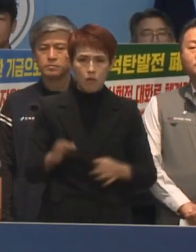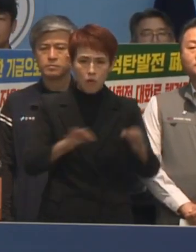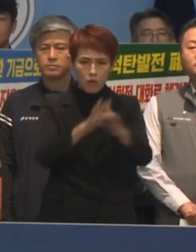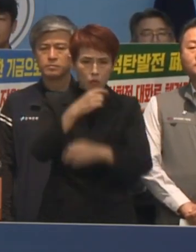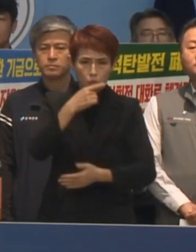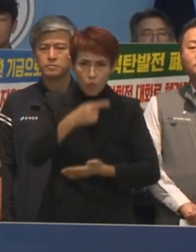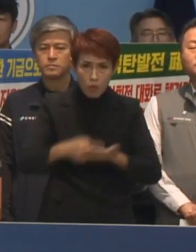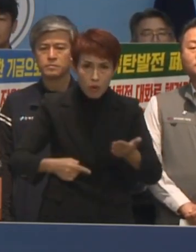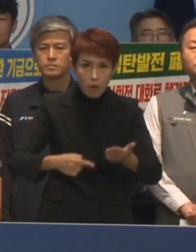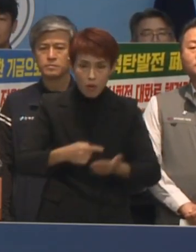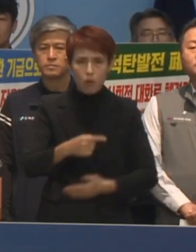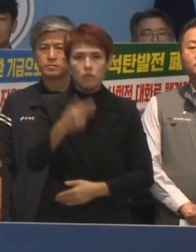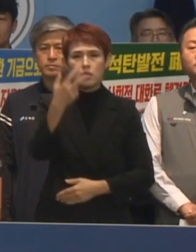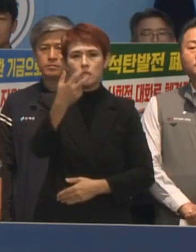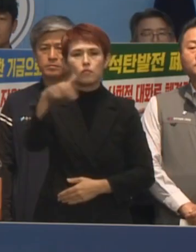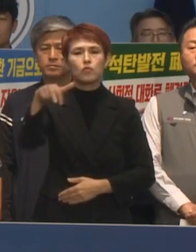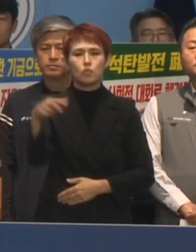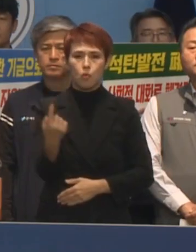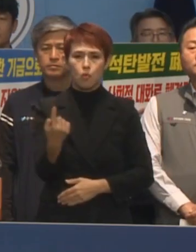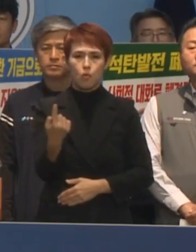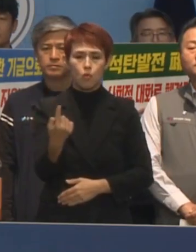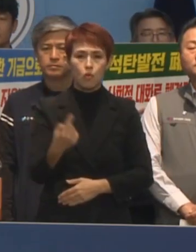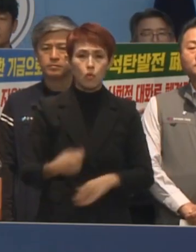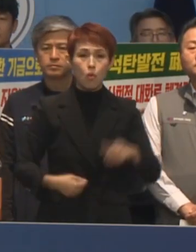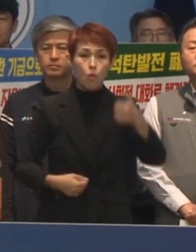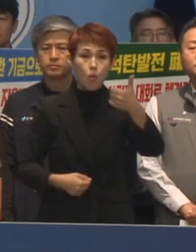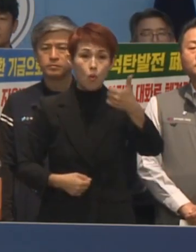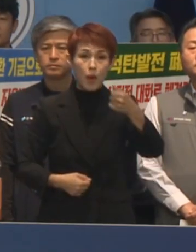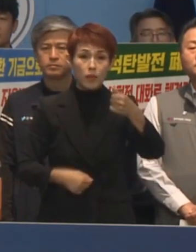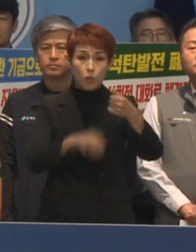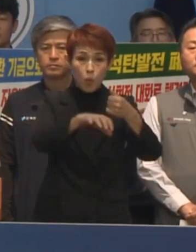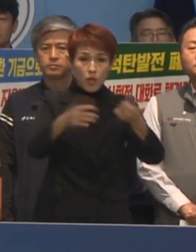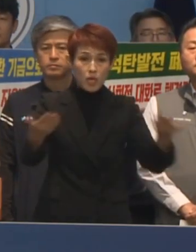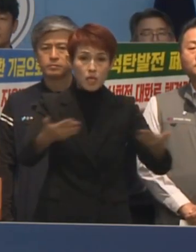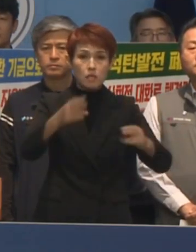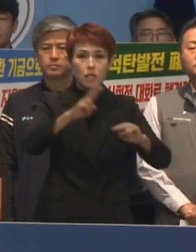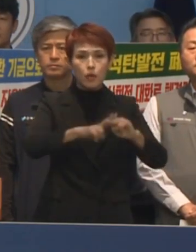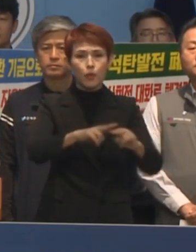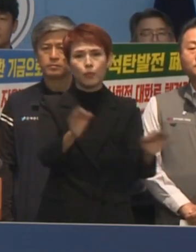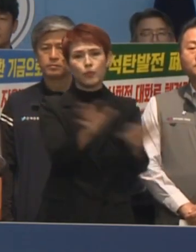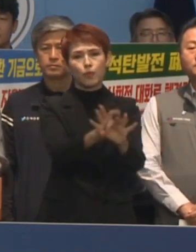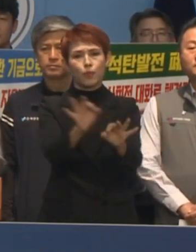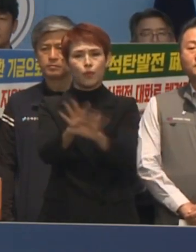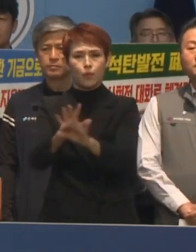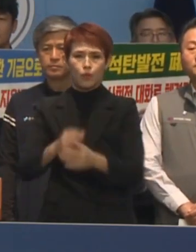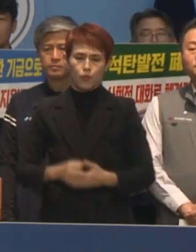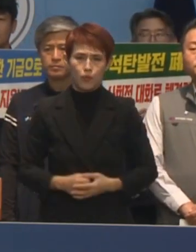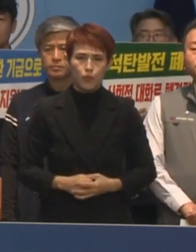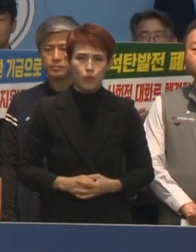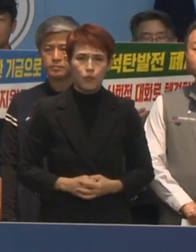손실은 70조 원 그리고 5만 개의 일자리가 사라질 것으로 예상됩니다.